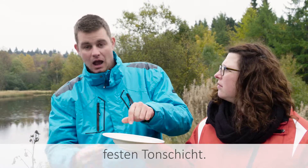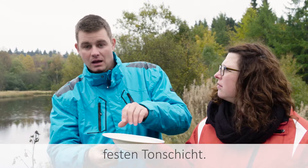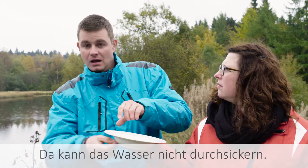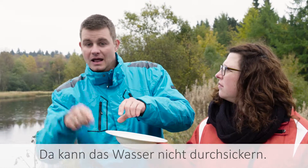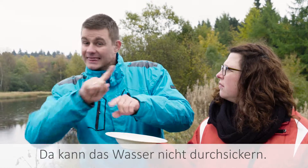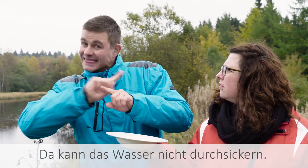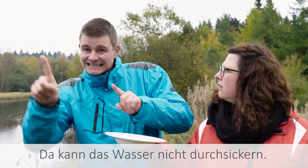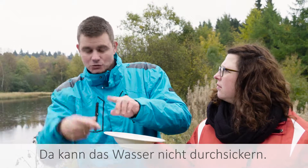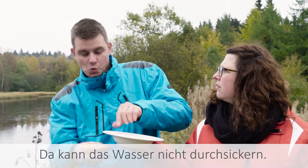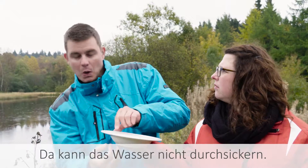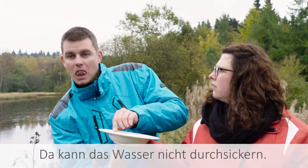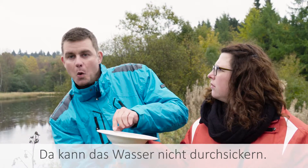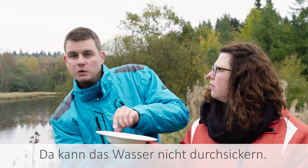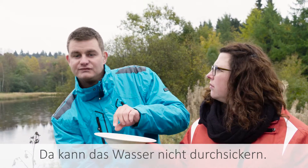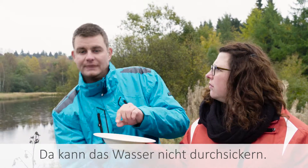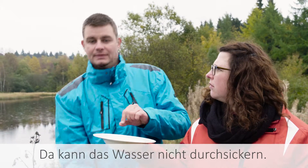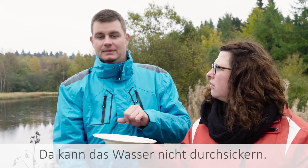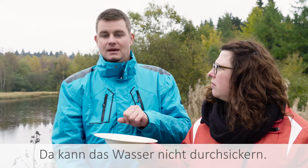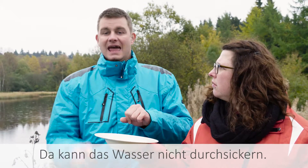Da kann das Wasser nicht durchsickern.